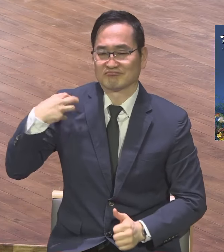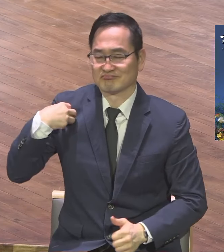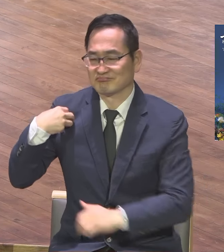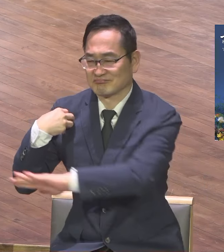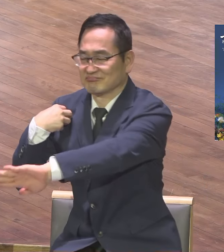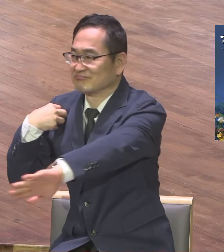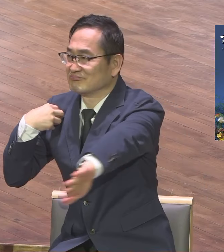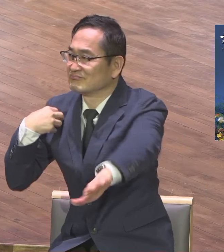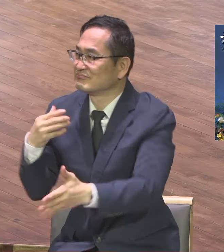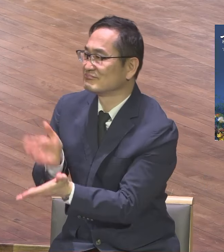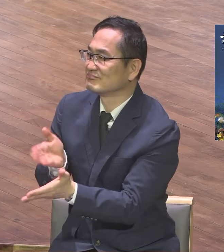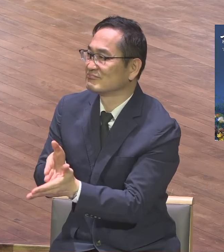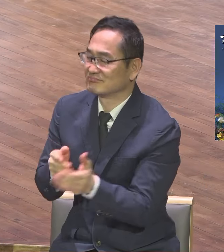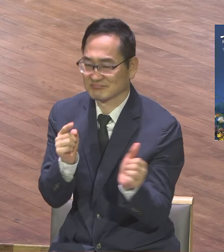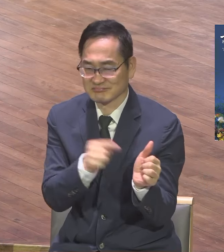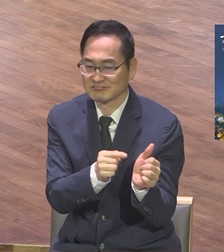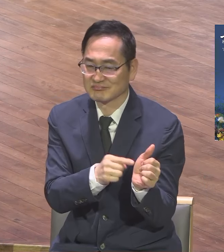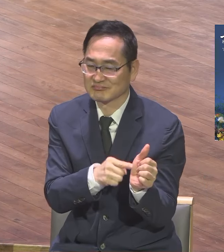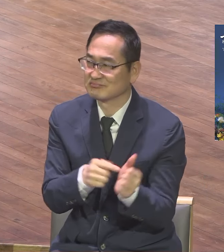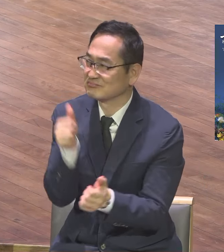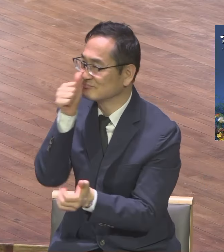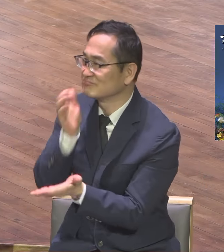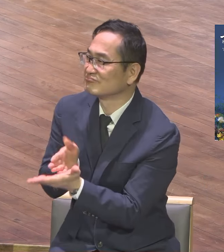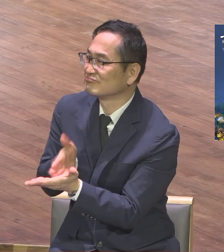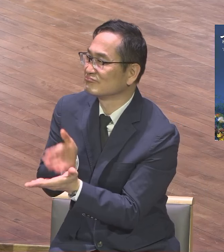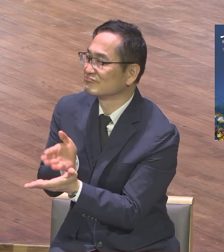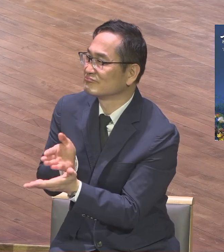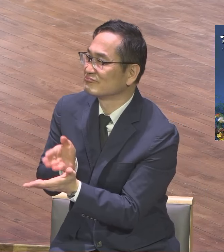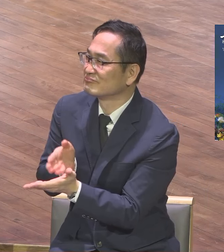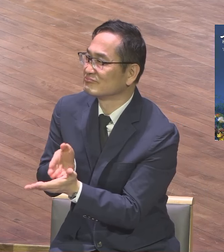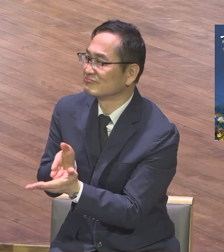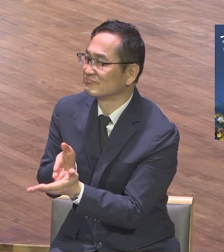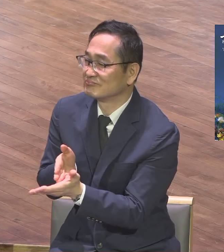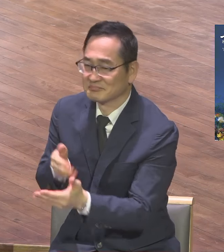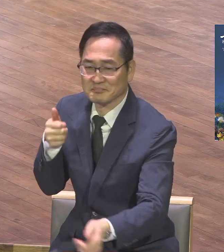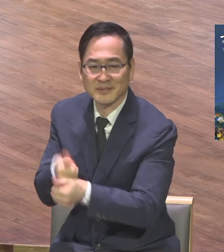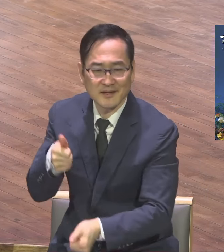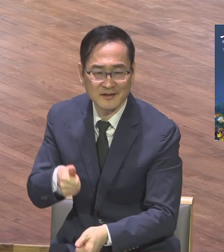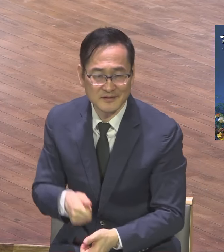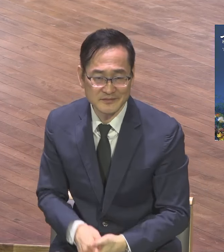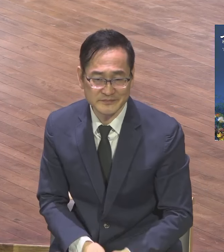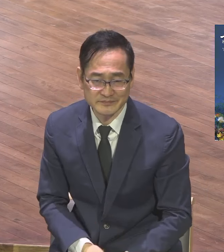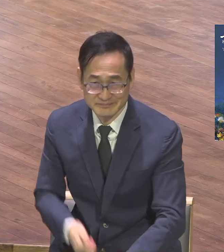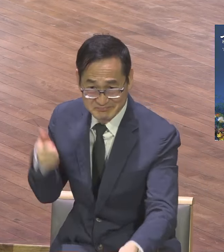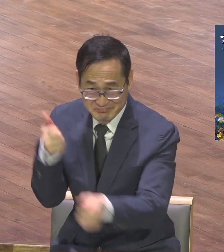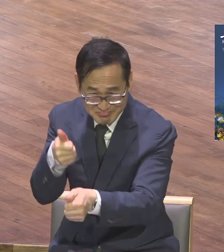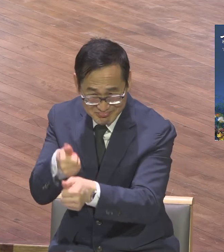올라오면 변론합니다. 변호사니까 변론합니다. 백전백승입니다.